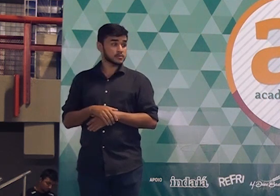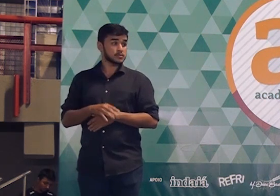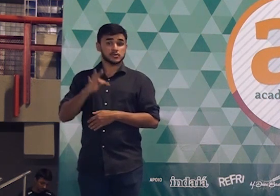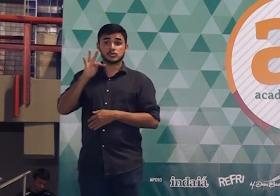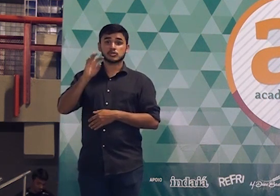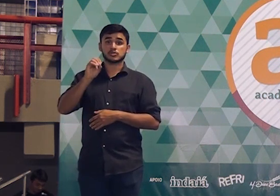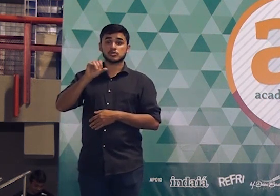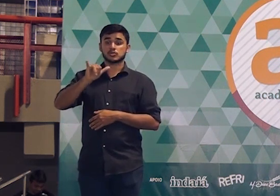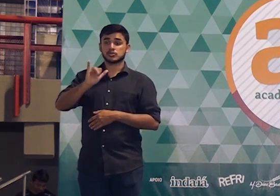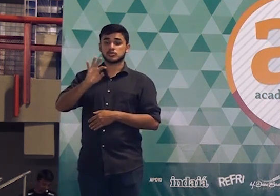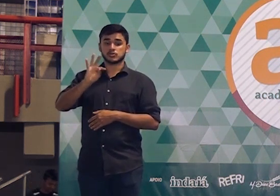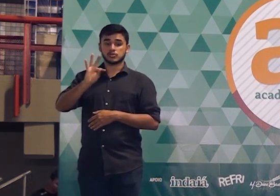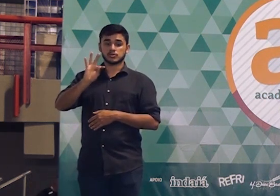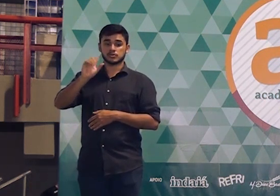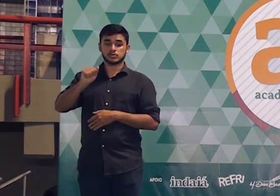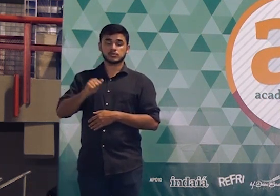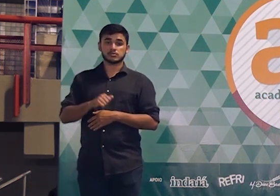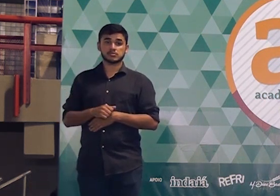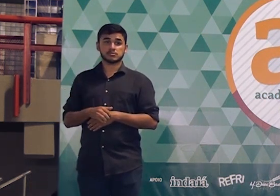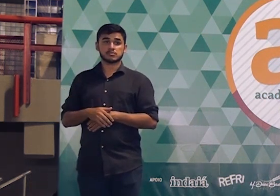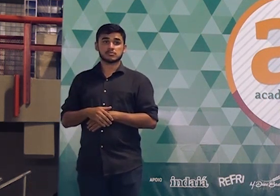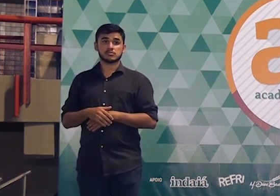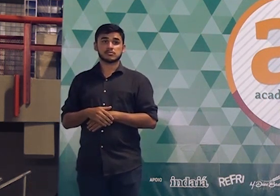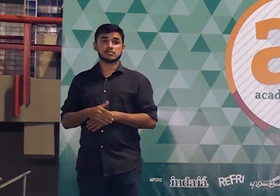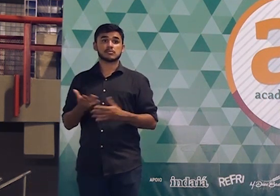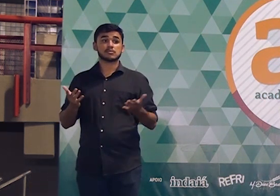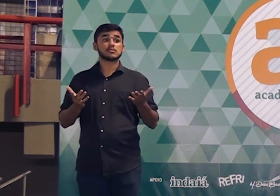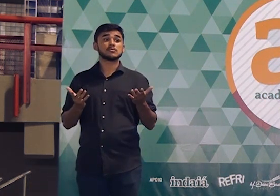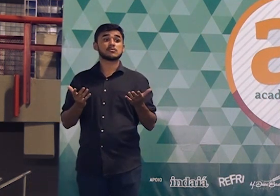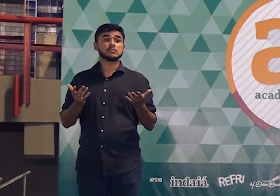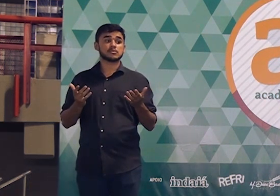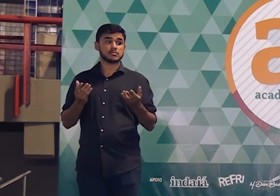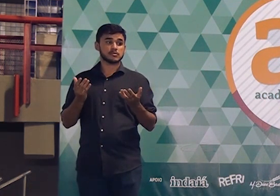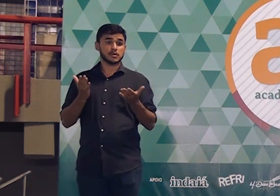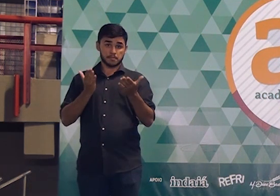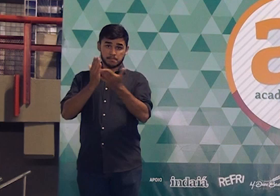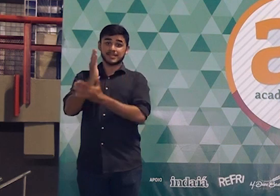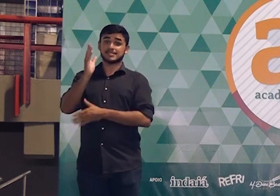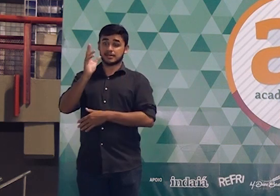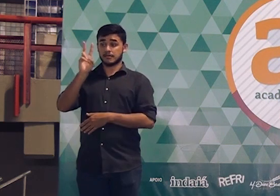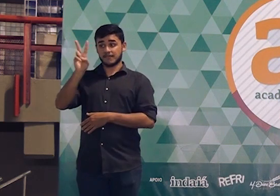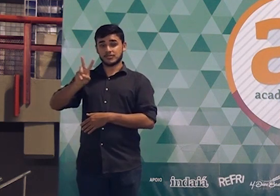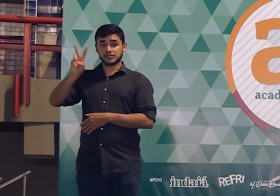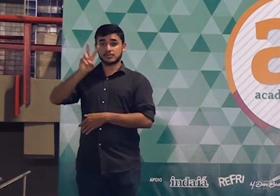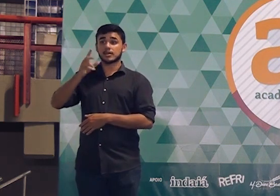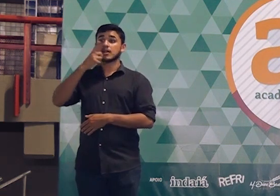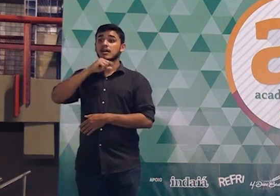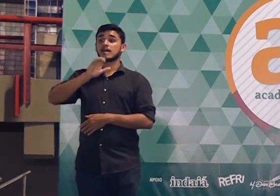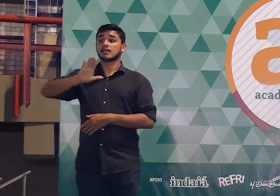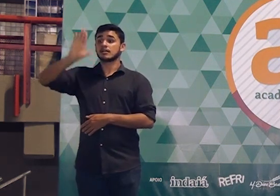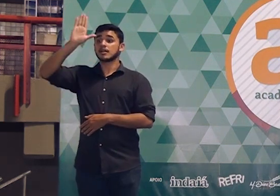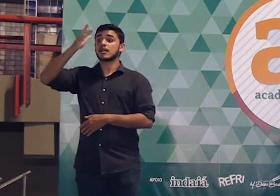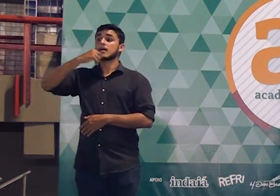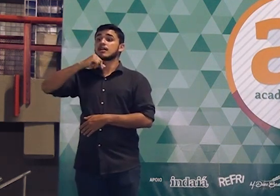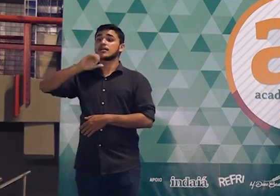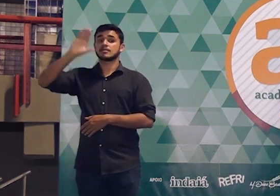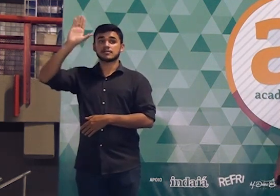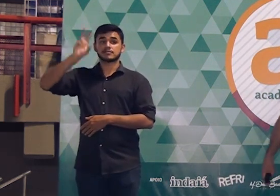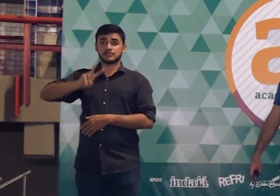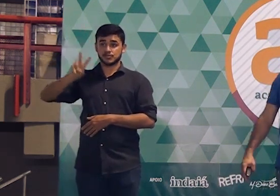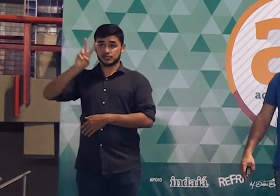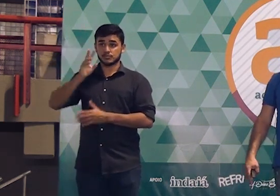na vida de vocês? Vocês querem passar no vestibular também? Querem? Levanta o braço aí, quem quer passar no vestibular para ver